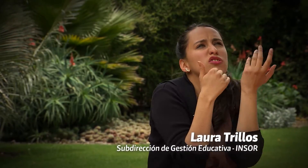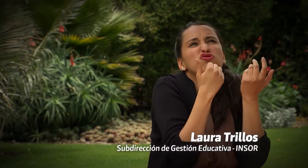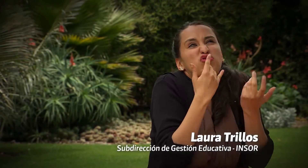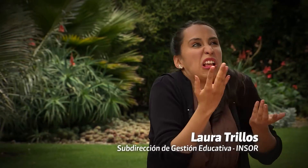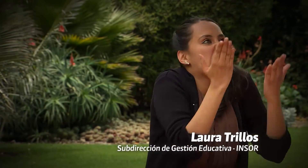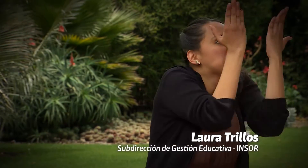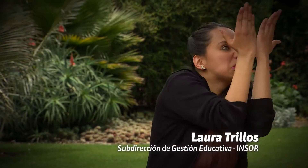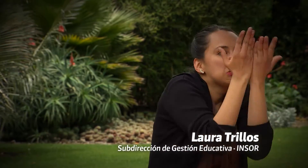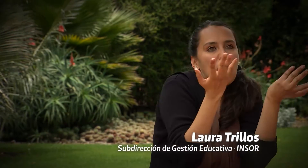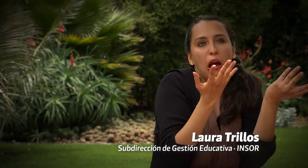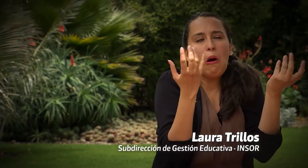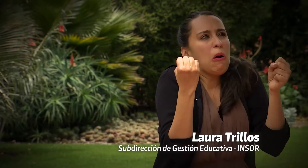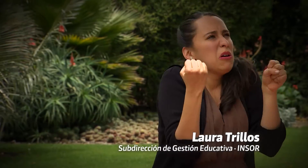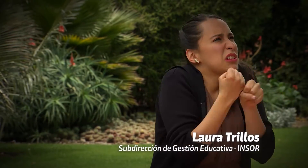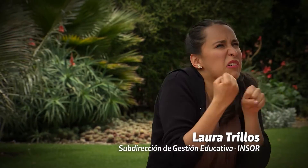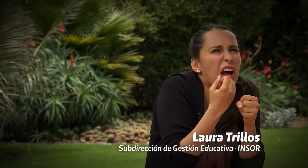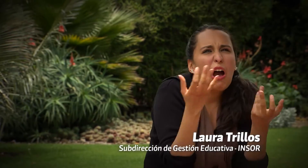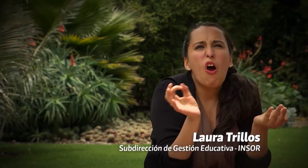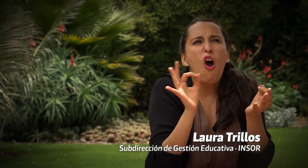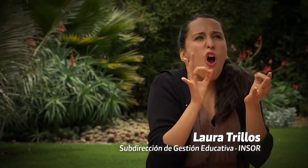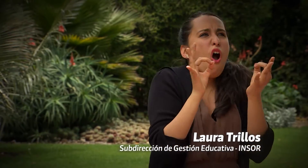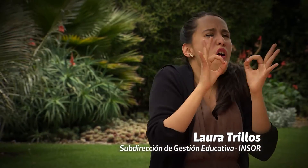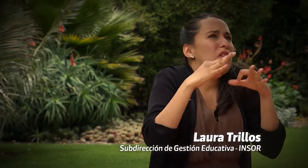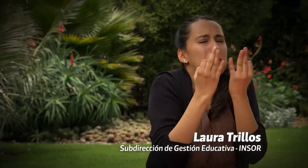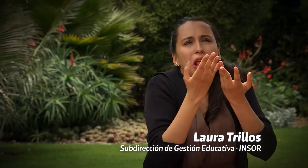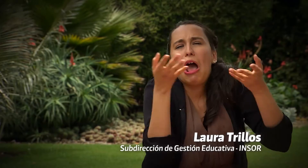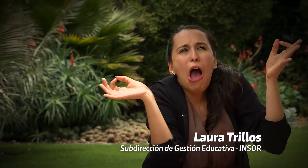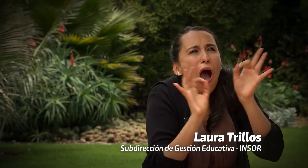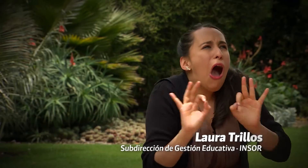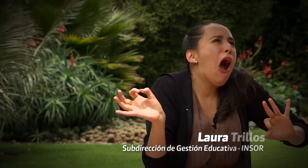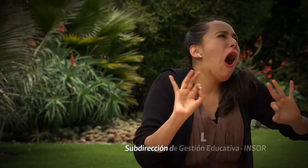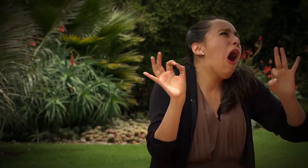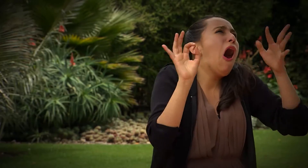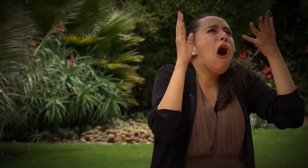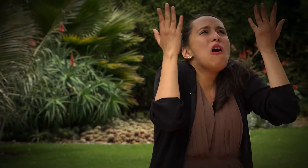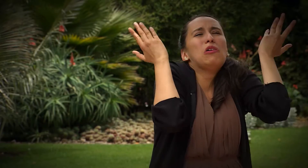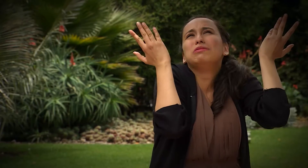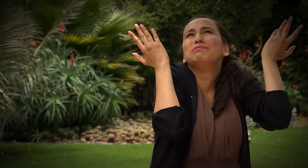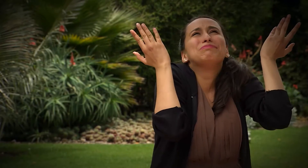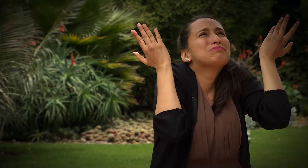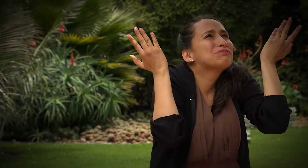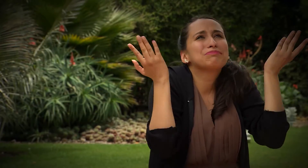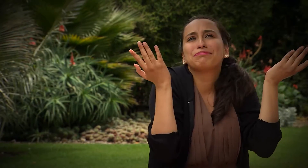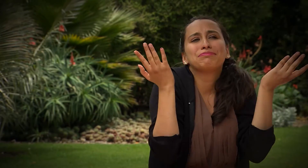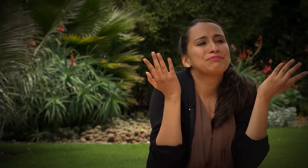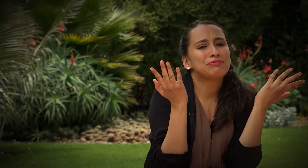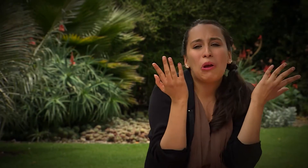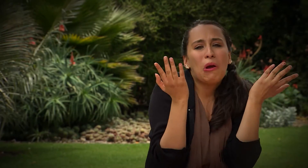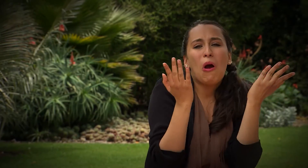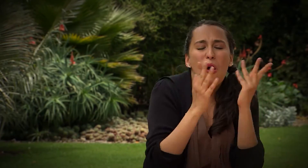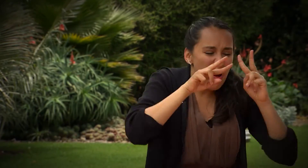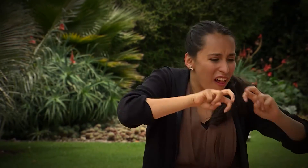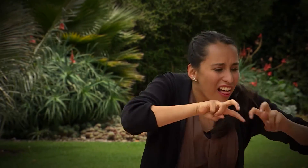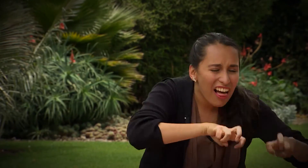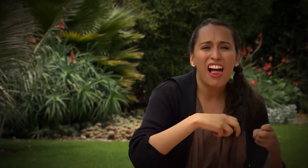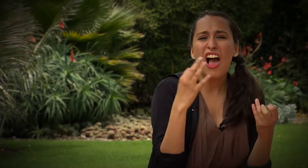si quieren estudiar, trabajar, formar una familia, cualquiera de ellos, o quieren participar en alguna